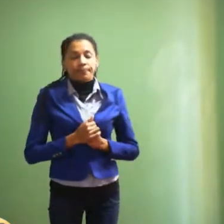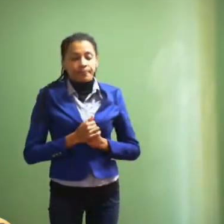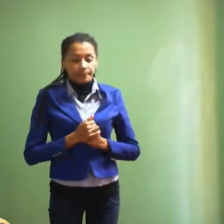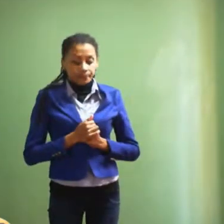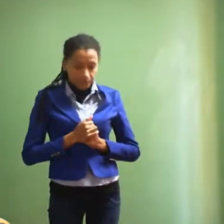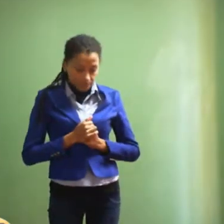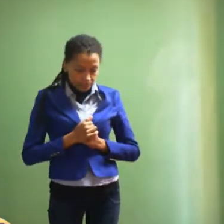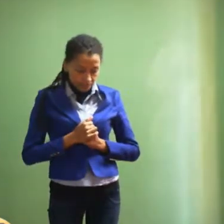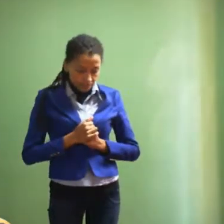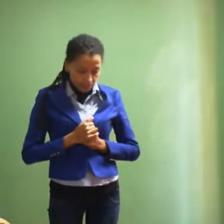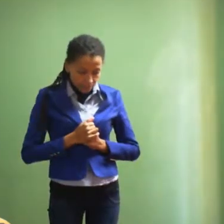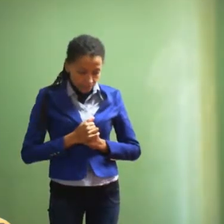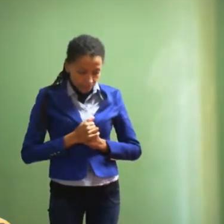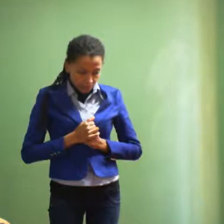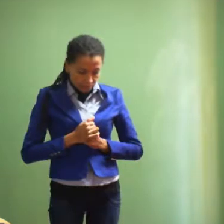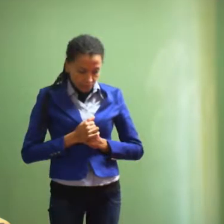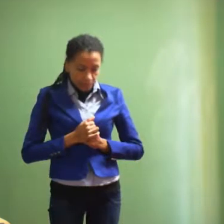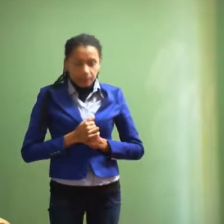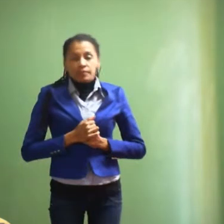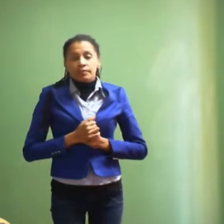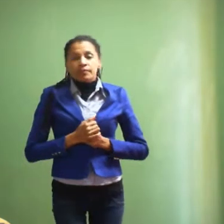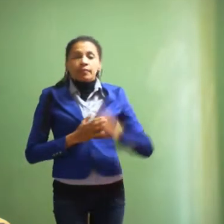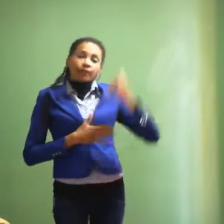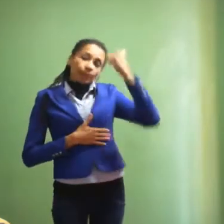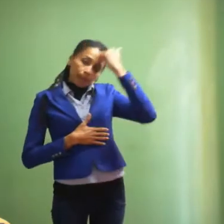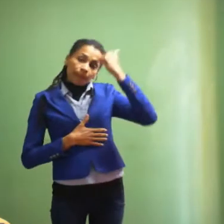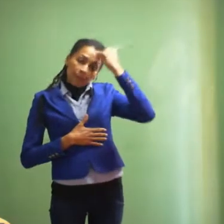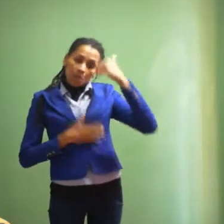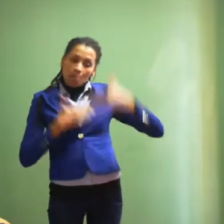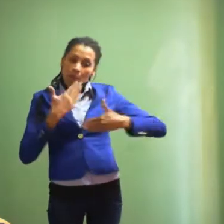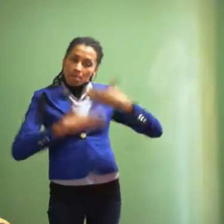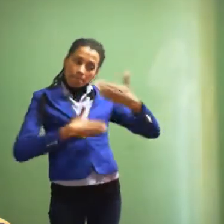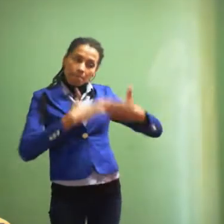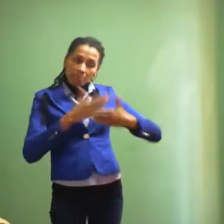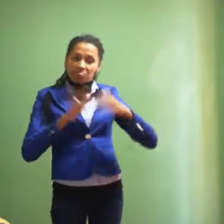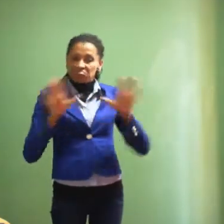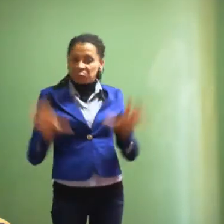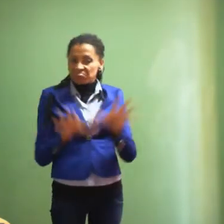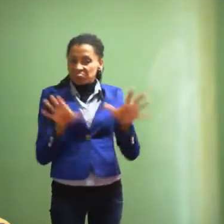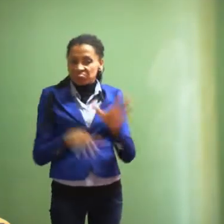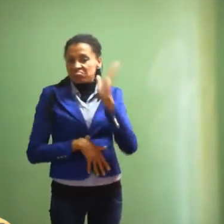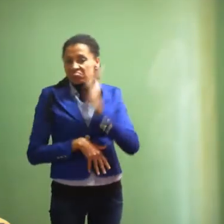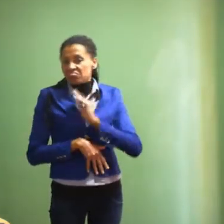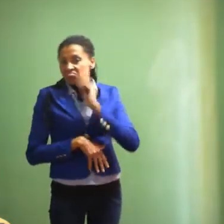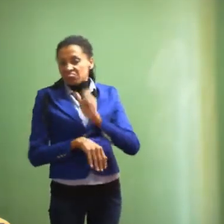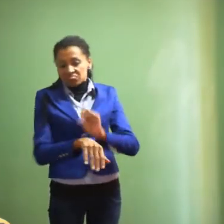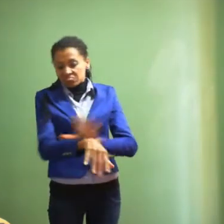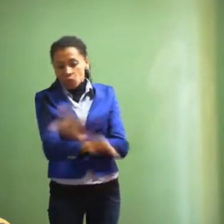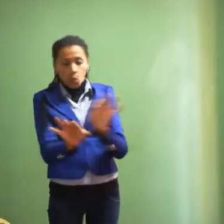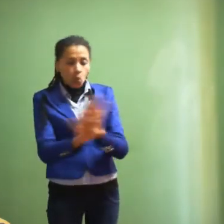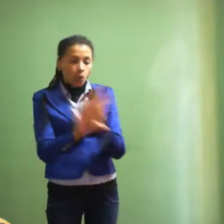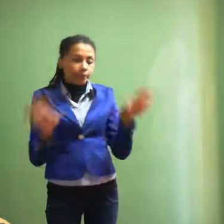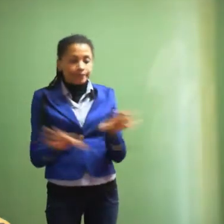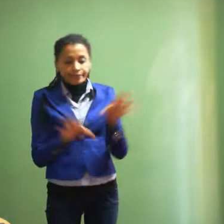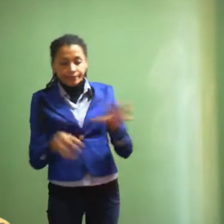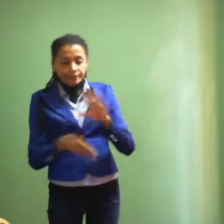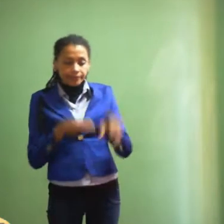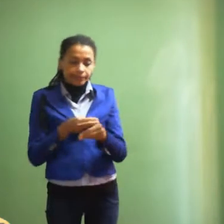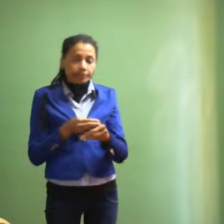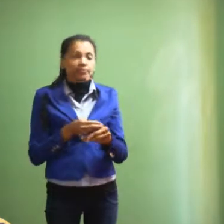pedagógicos. A medida que el maestro va avanzando en todas las experiencias y actividades complementarias,